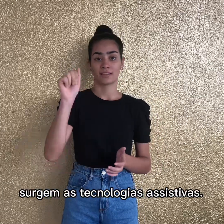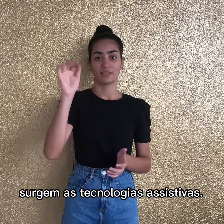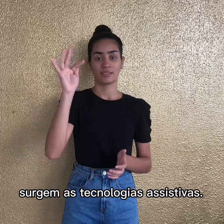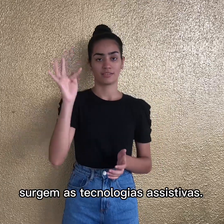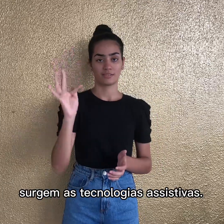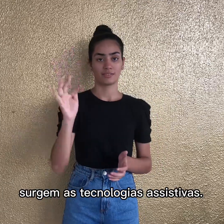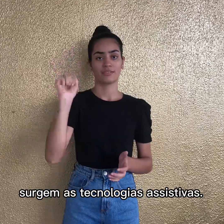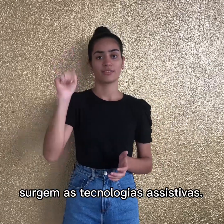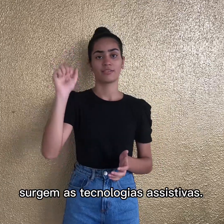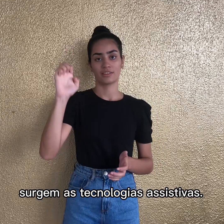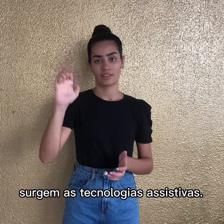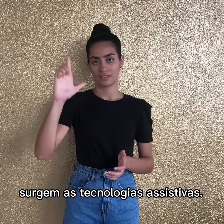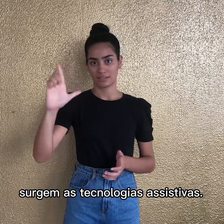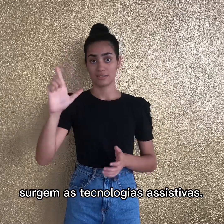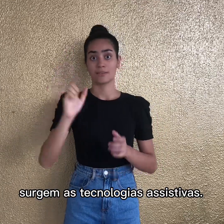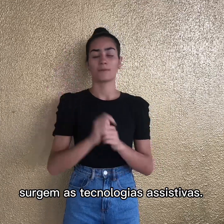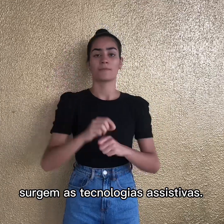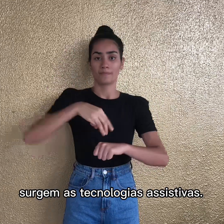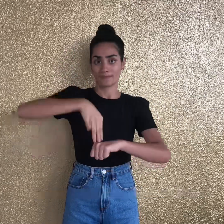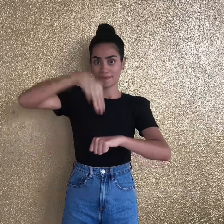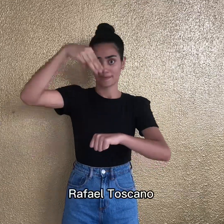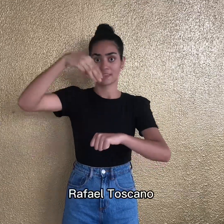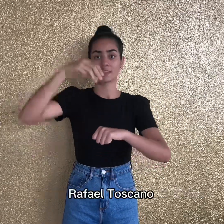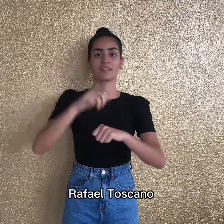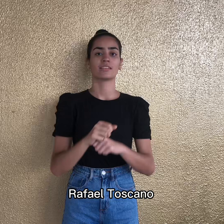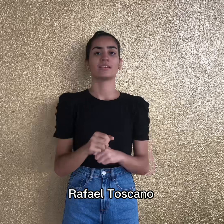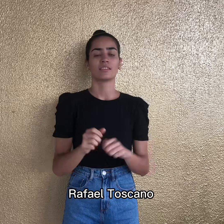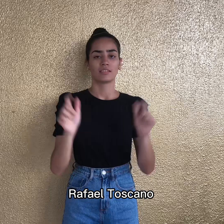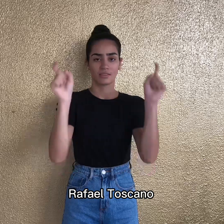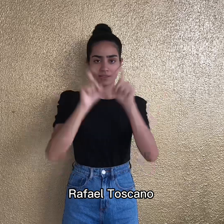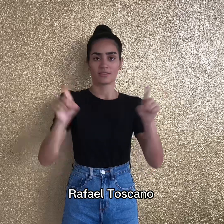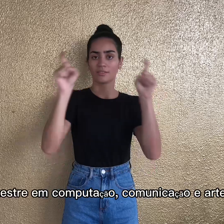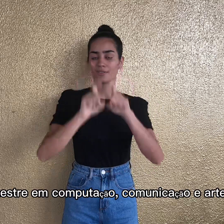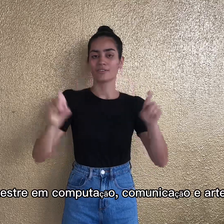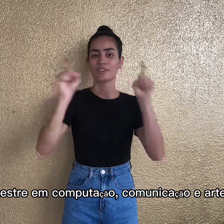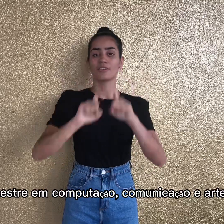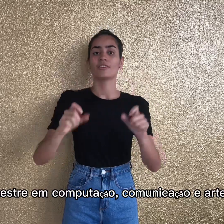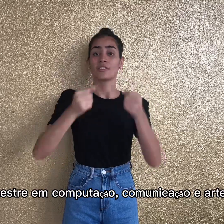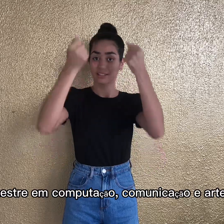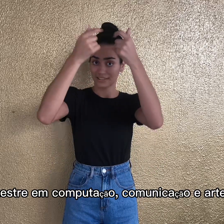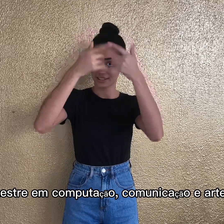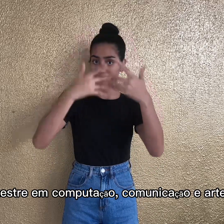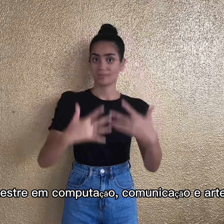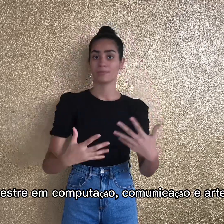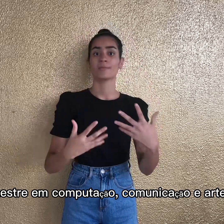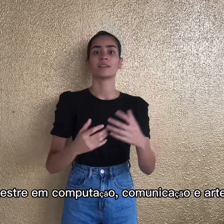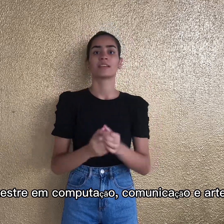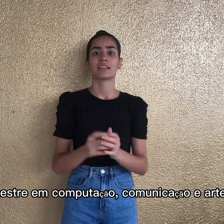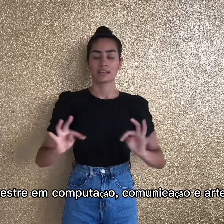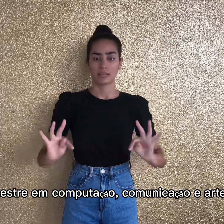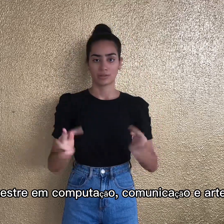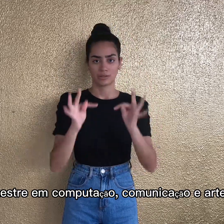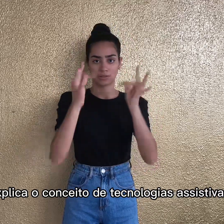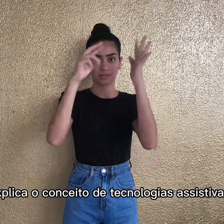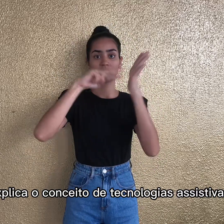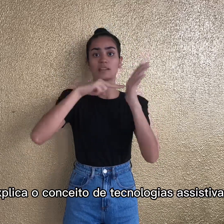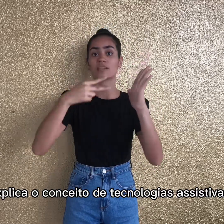as tecnologias assistivas. Rafael Toscano, mestre em computação, comunicação e artes, explica